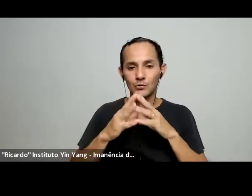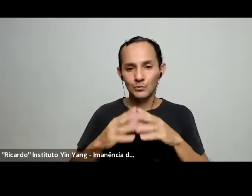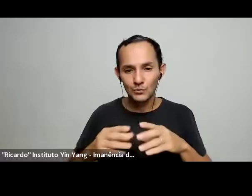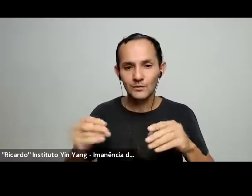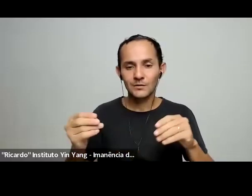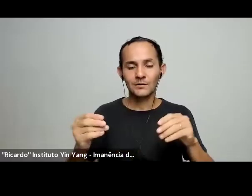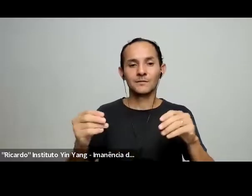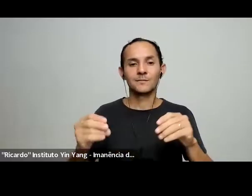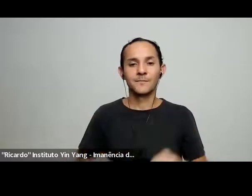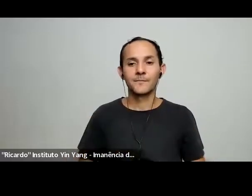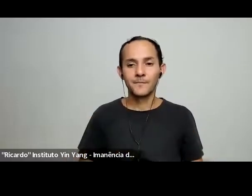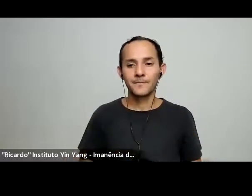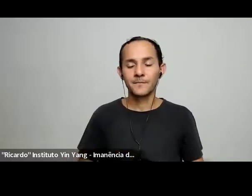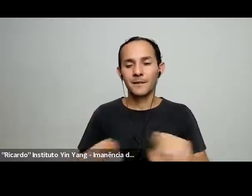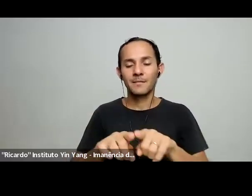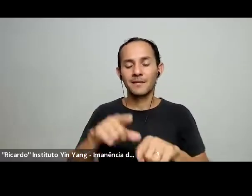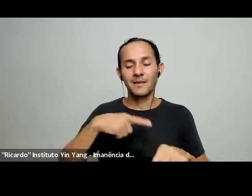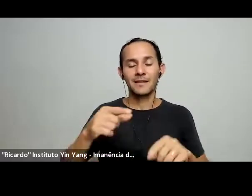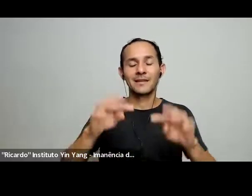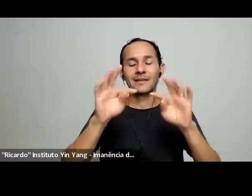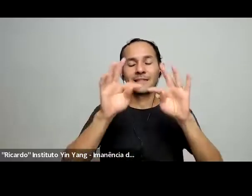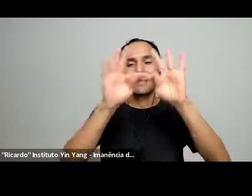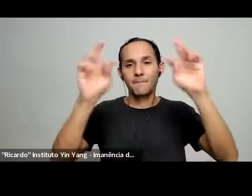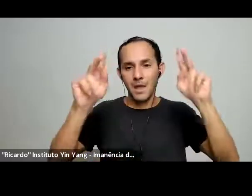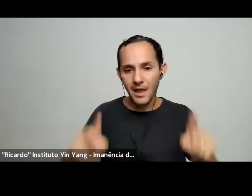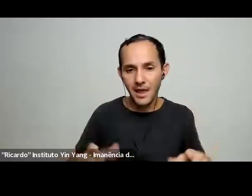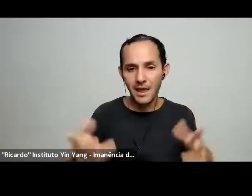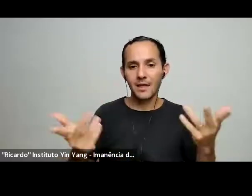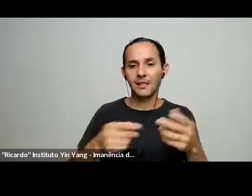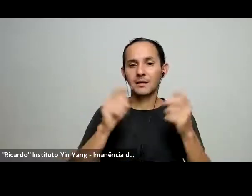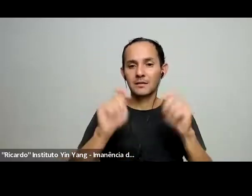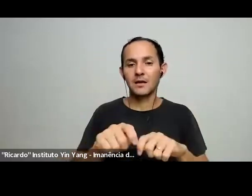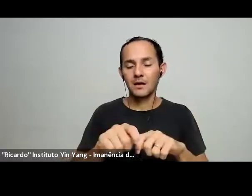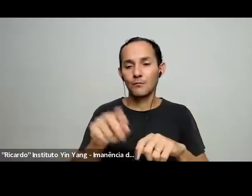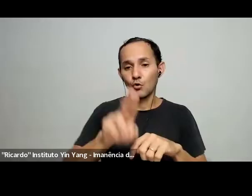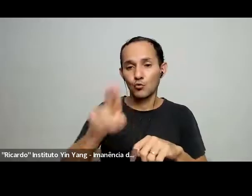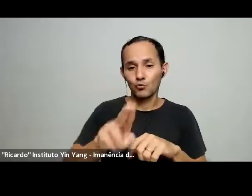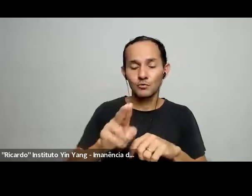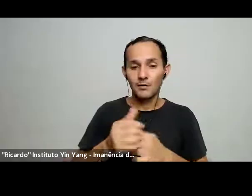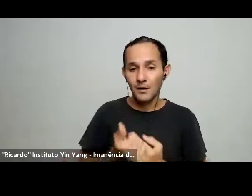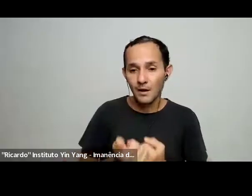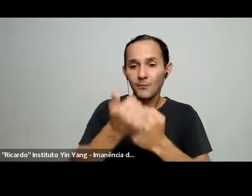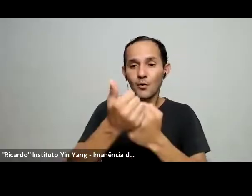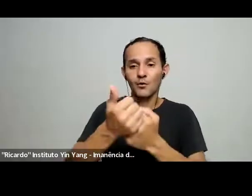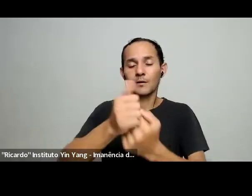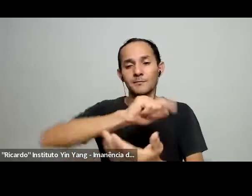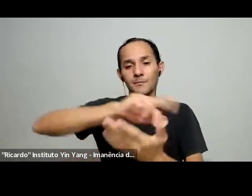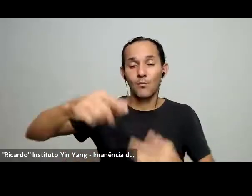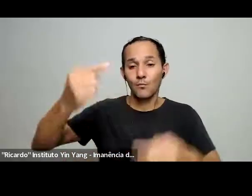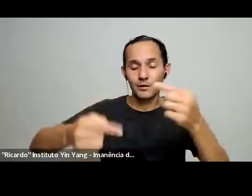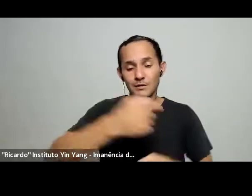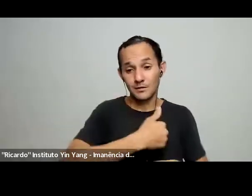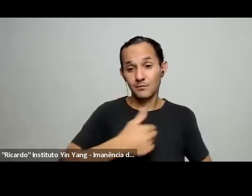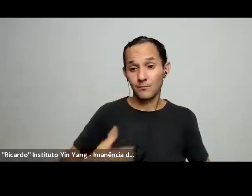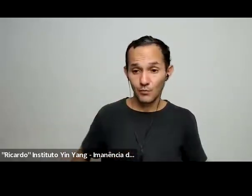você tem tabelas e gráficos e infográficos que podem nortear diferentes políticas públicas,